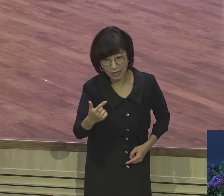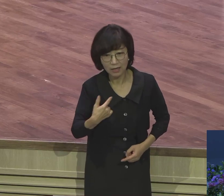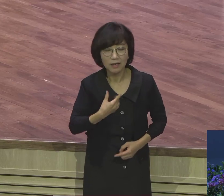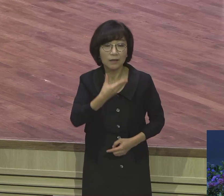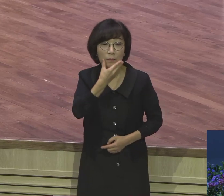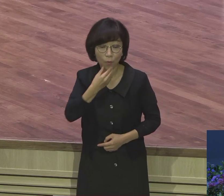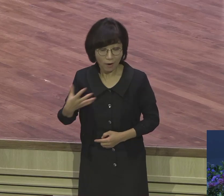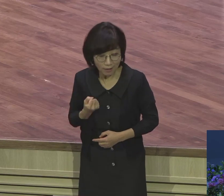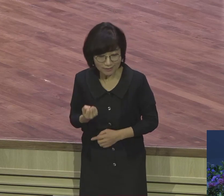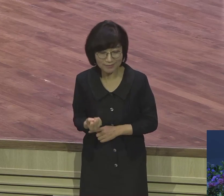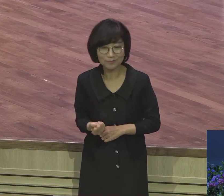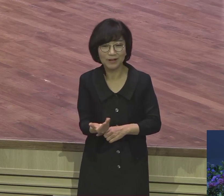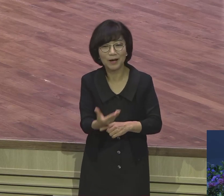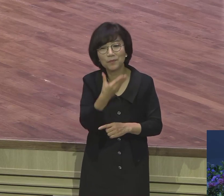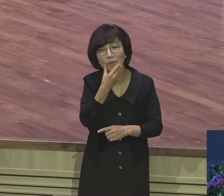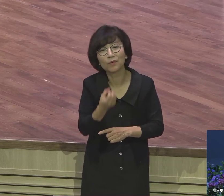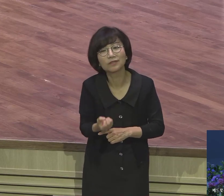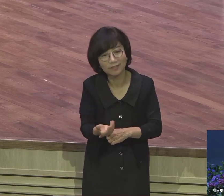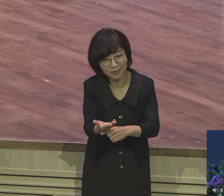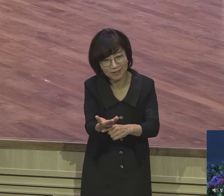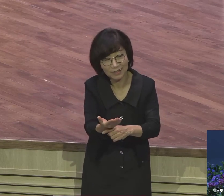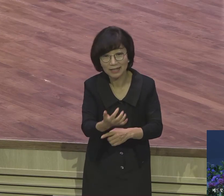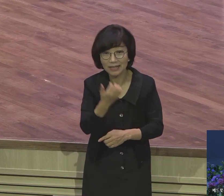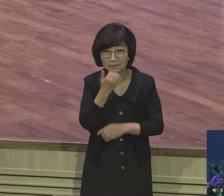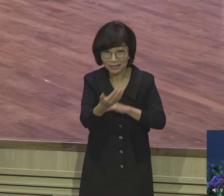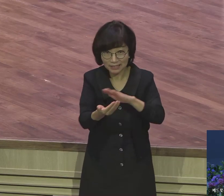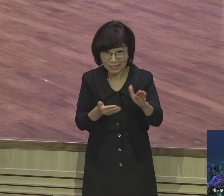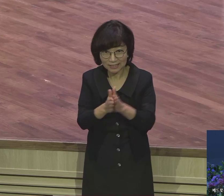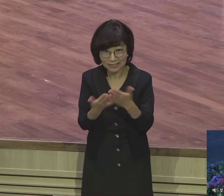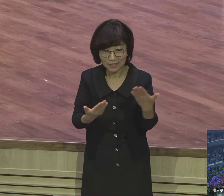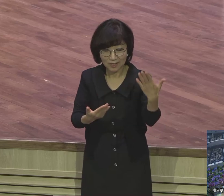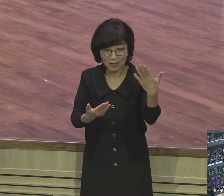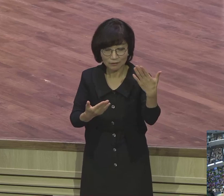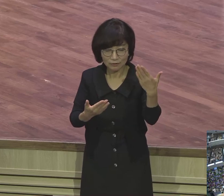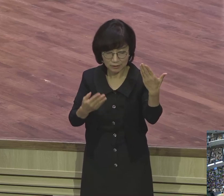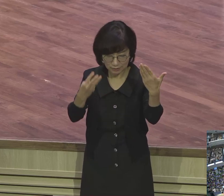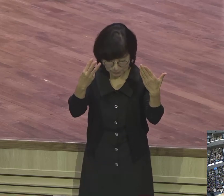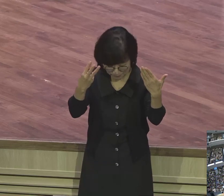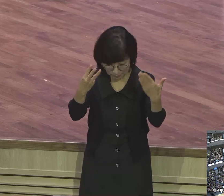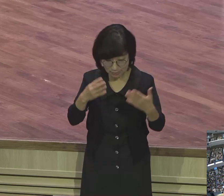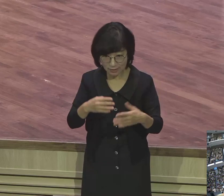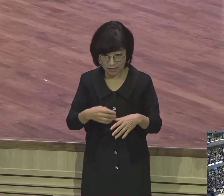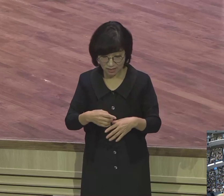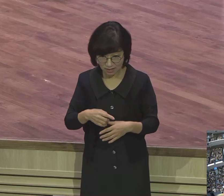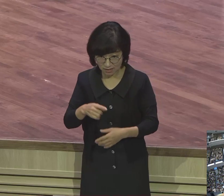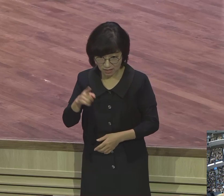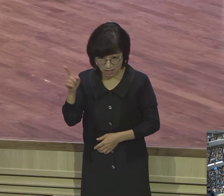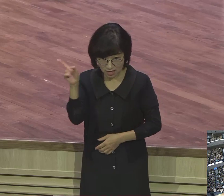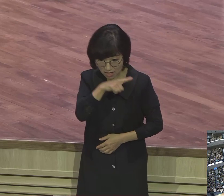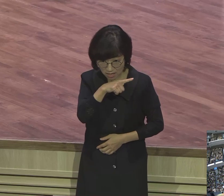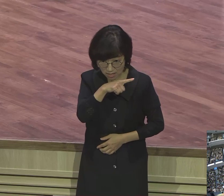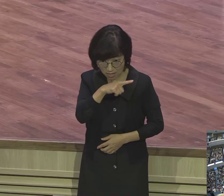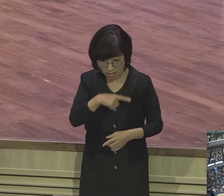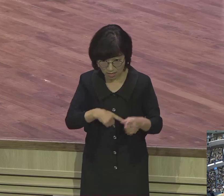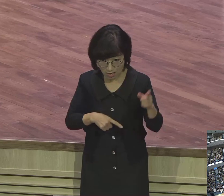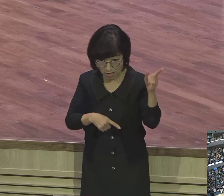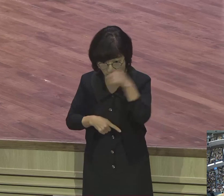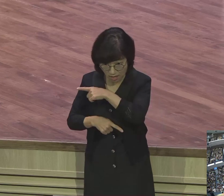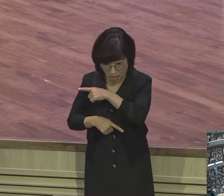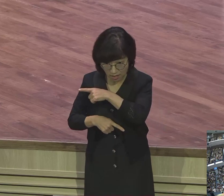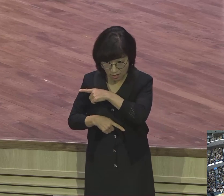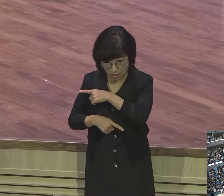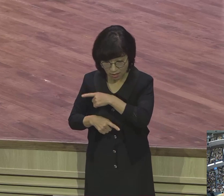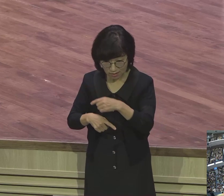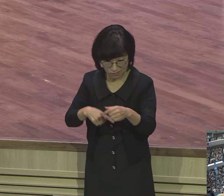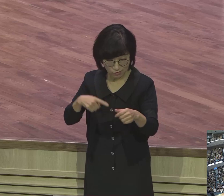누가 뭐라 그래도 자 그래도 베드던서 3장 9절에 보면 악을 악으로 욕을 욕으로 갚지 말고